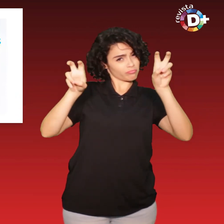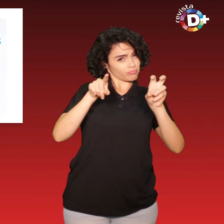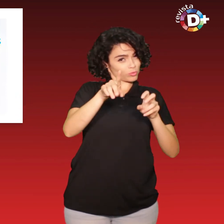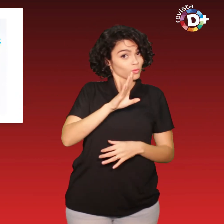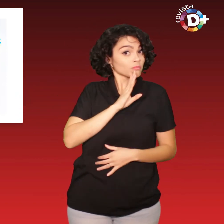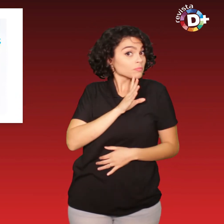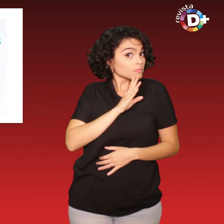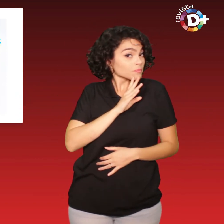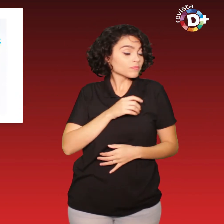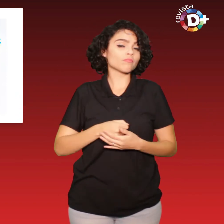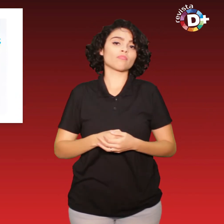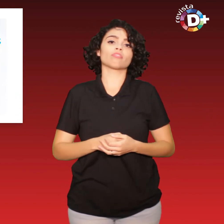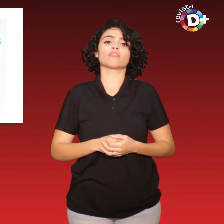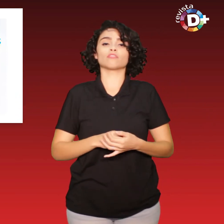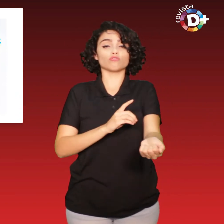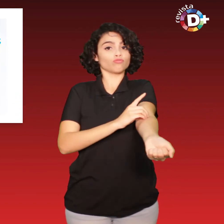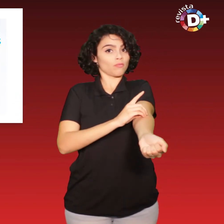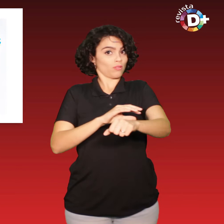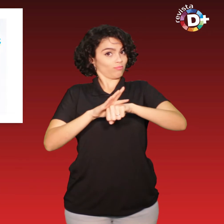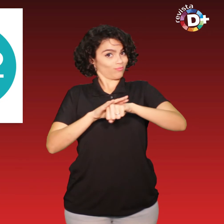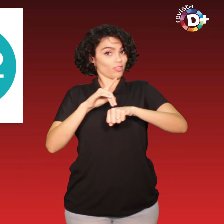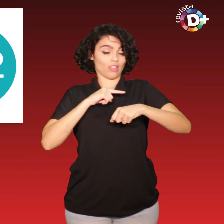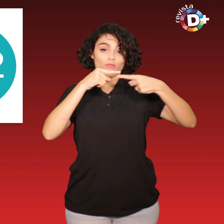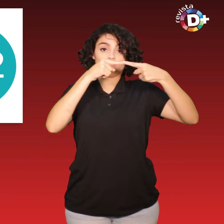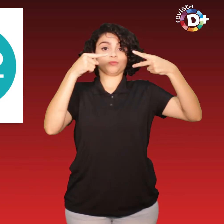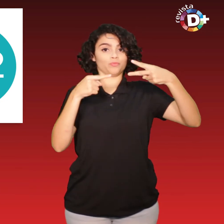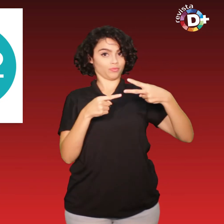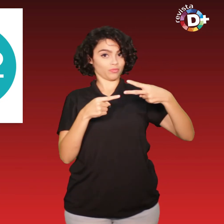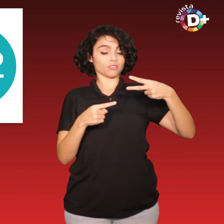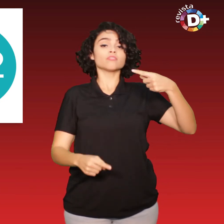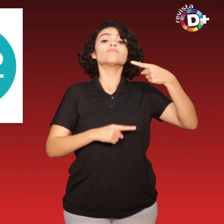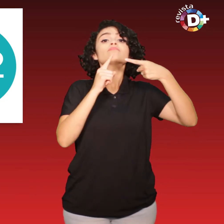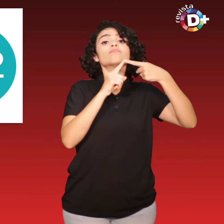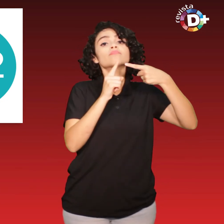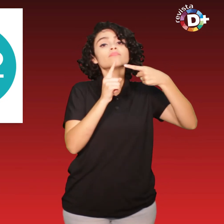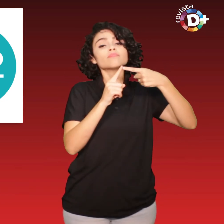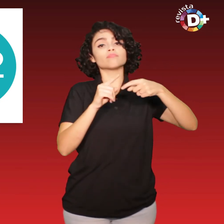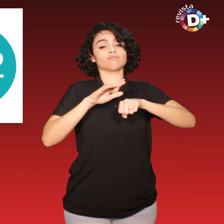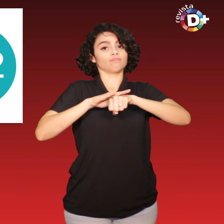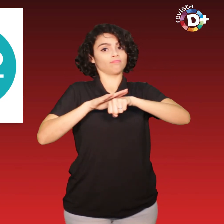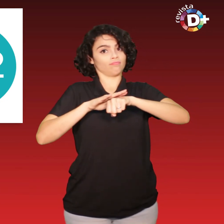assunto? Existem dois tipos de diabetes. O 1 é uma patologia